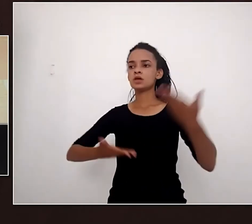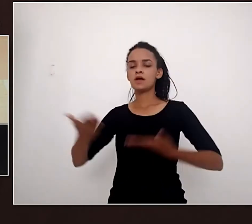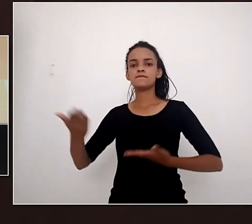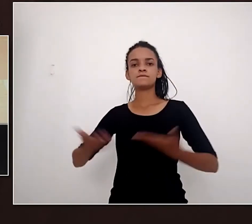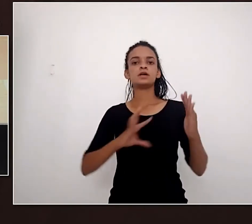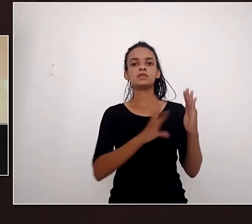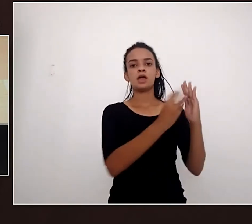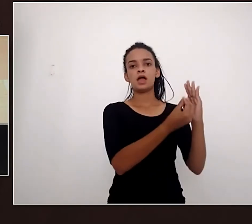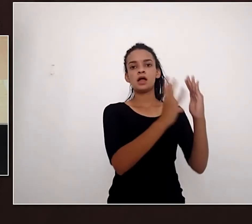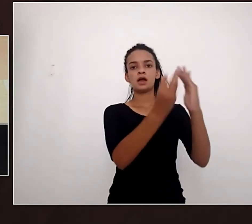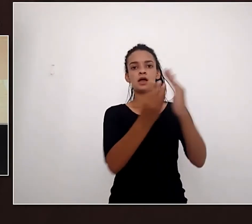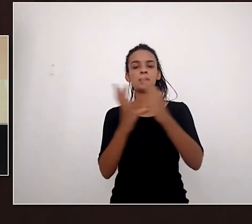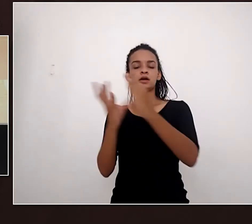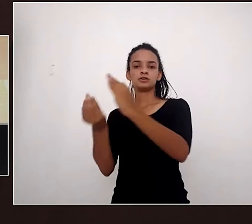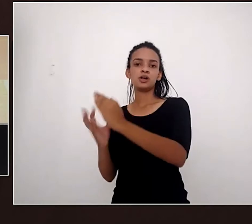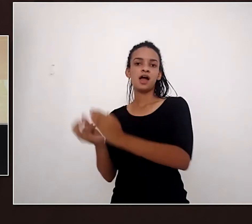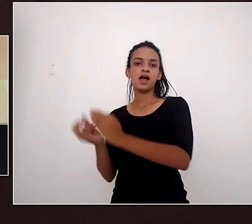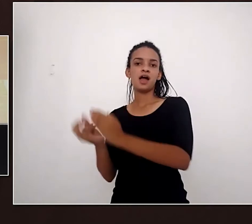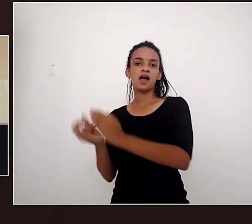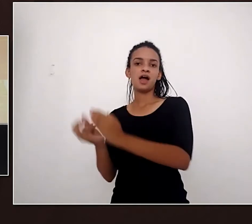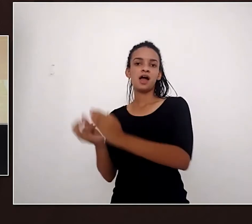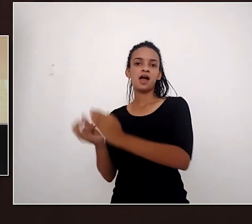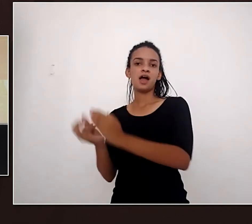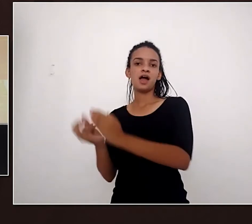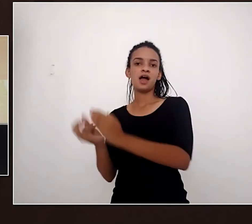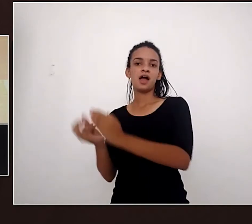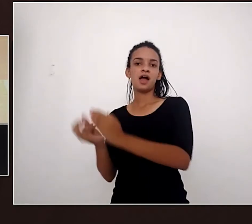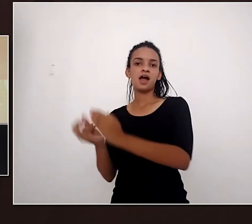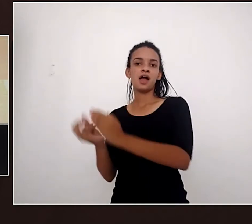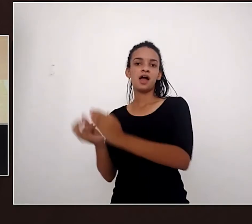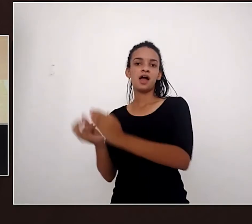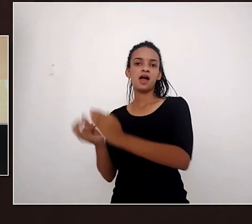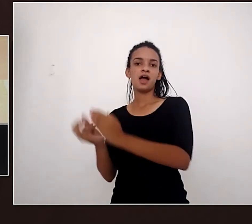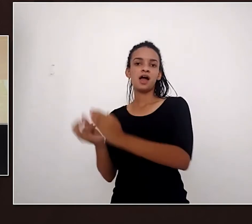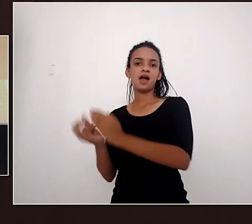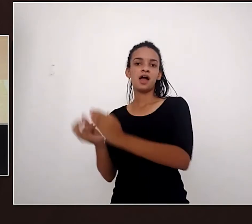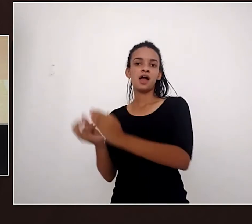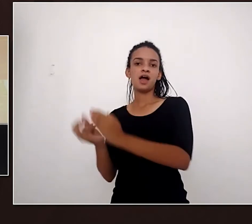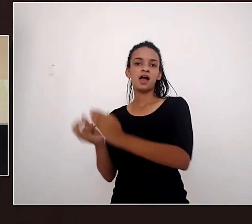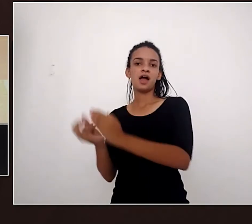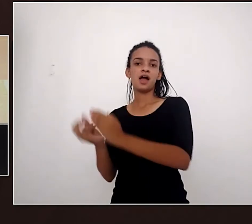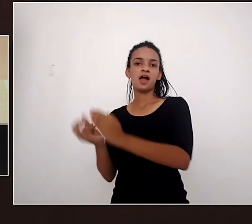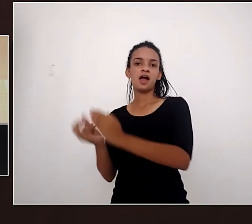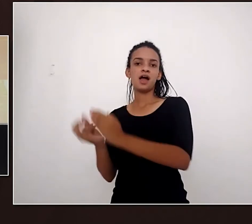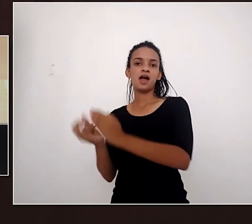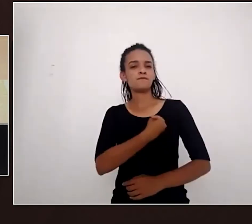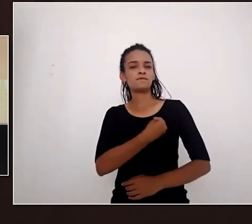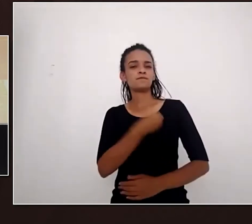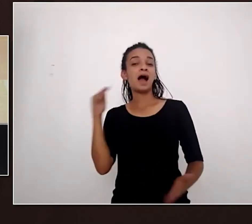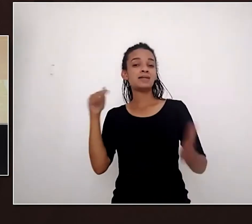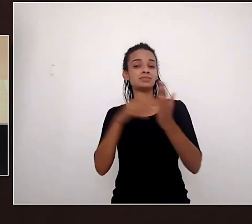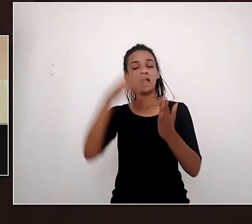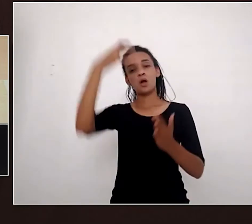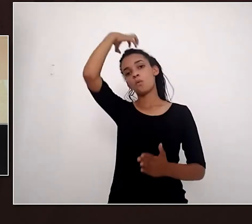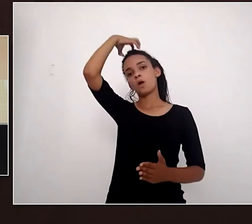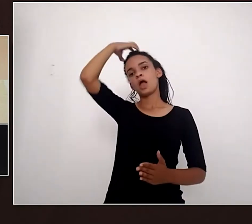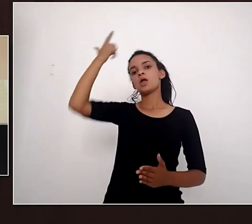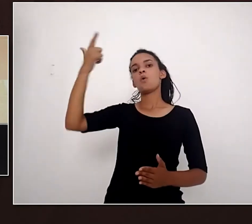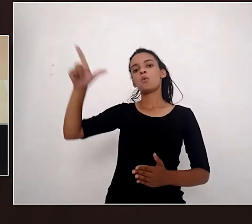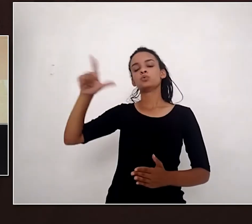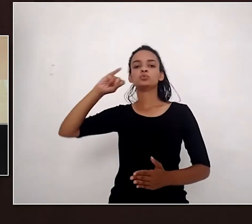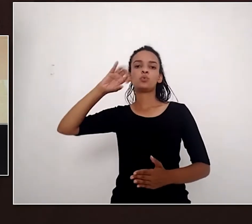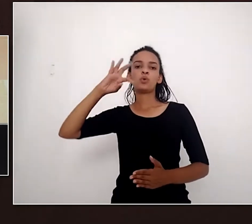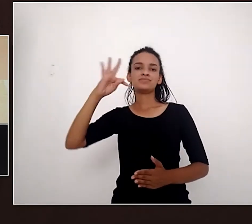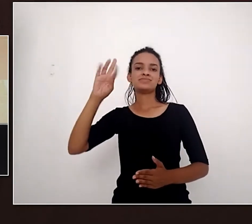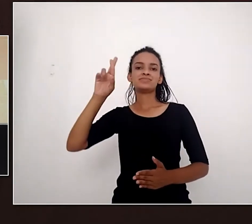Ásia. E João viveu até o reinado de Trajano, que é o próximo, né, e dormiu no Senhor com